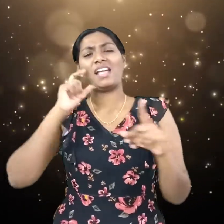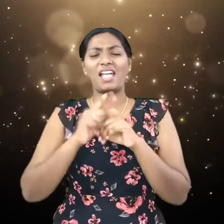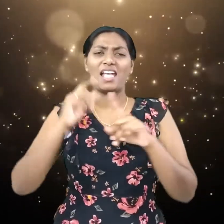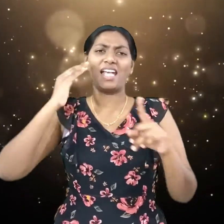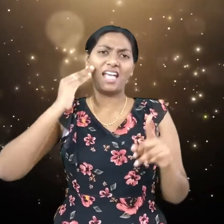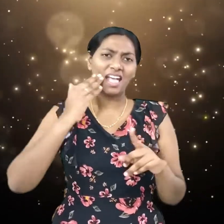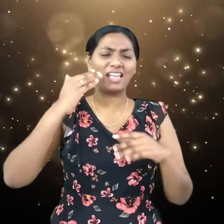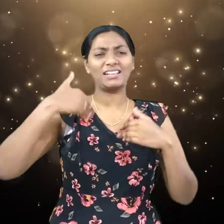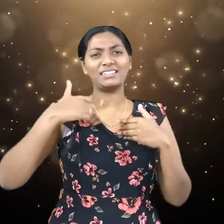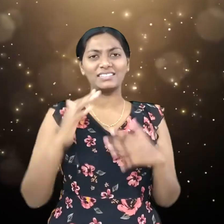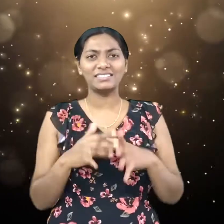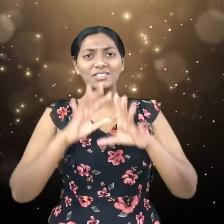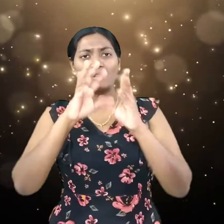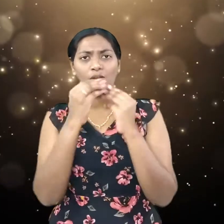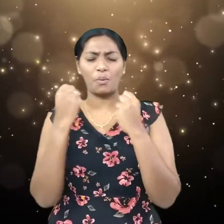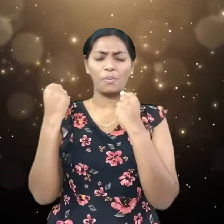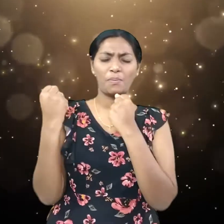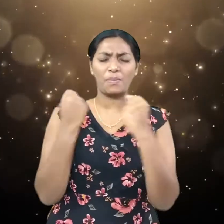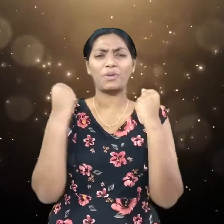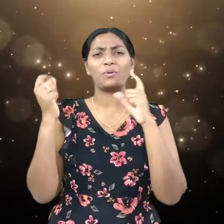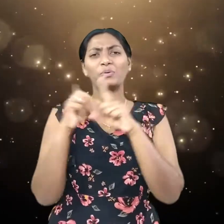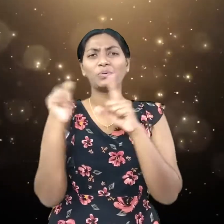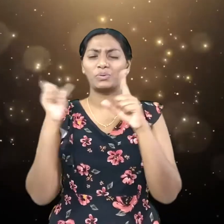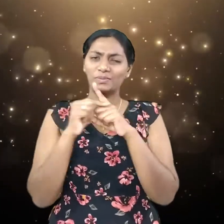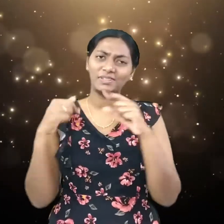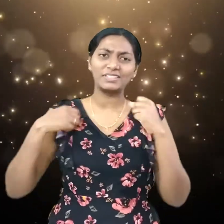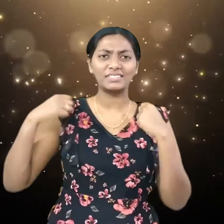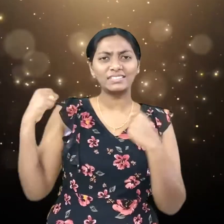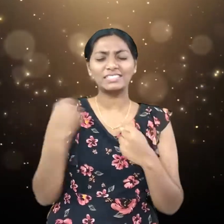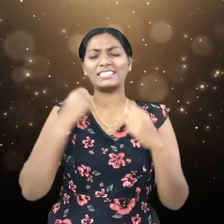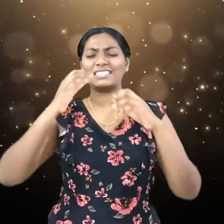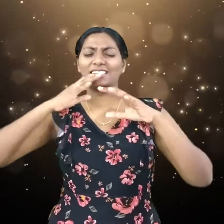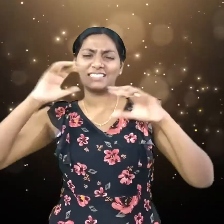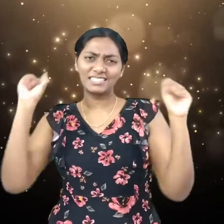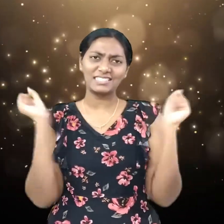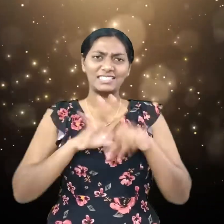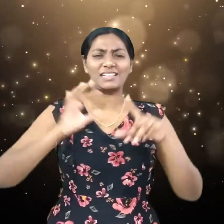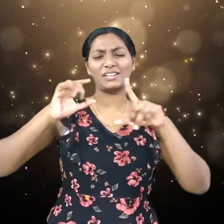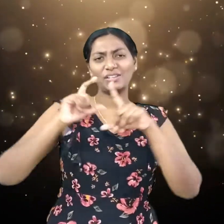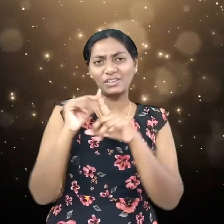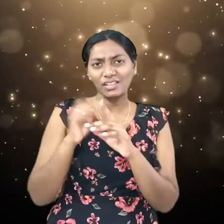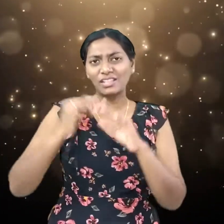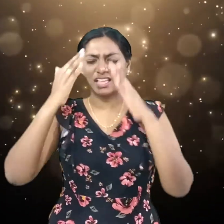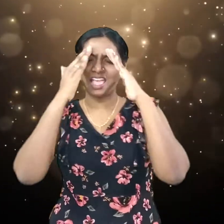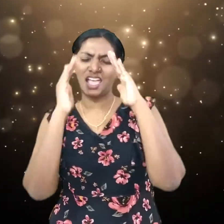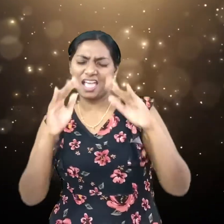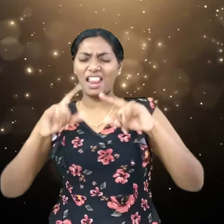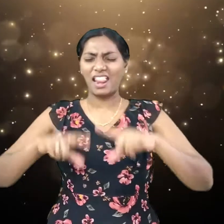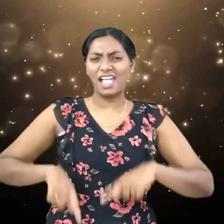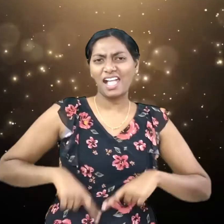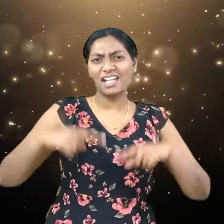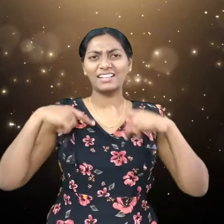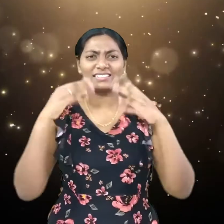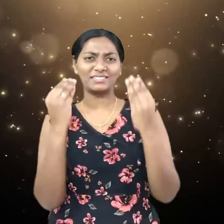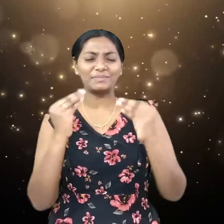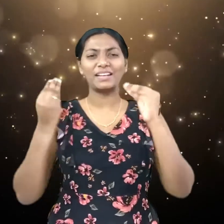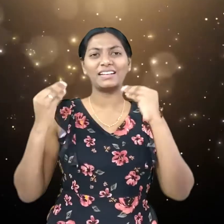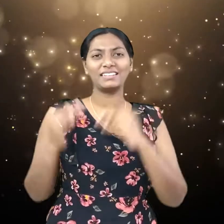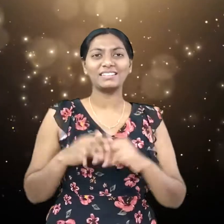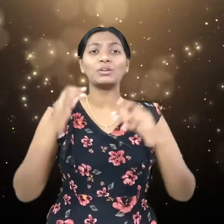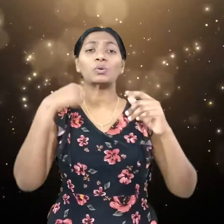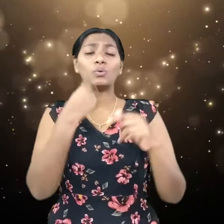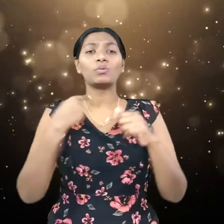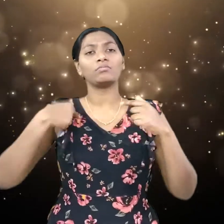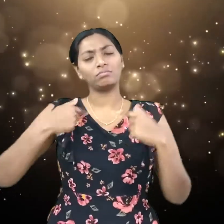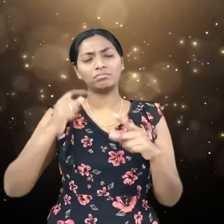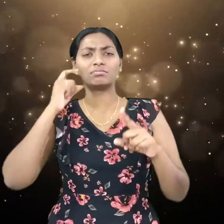मैं जानता। मैं समझ में चलता, चमत्कारों को कहता, कृपा का जीवन जीता,